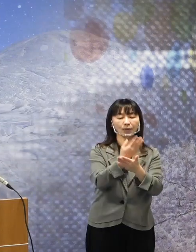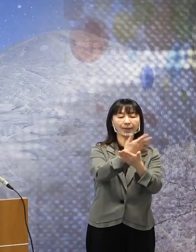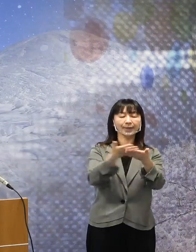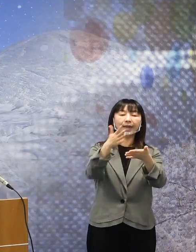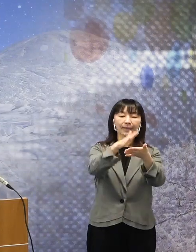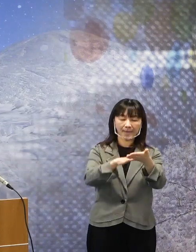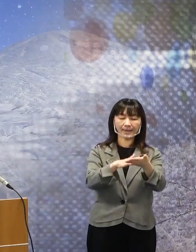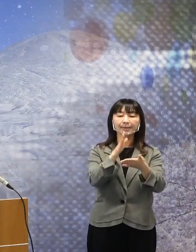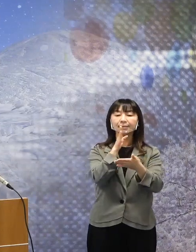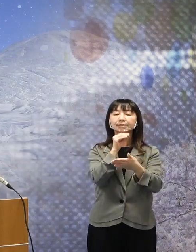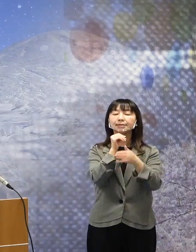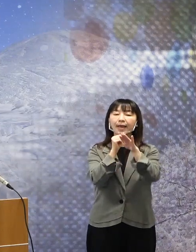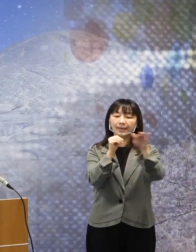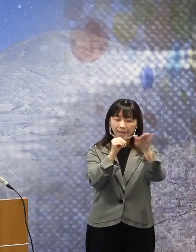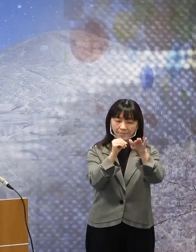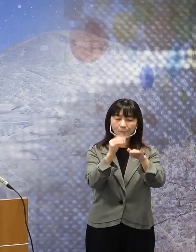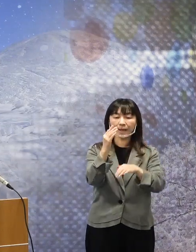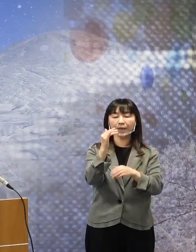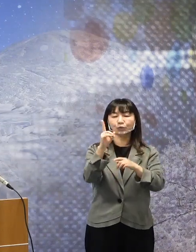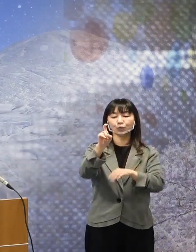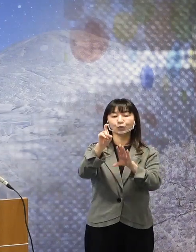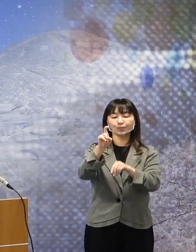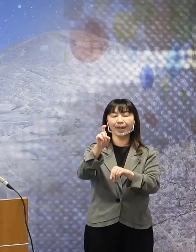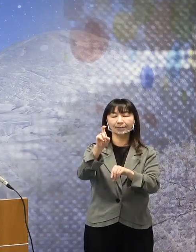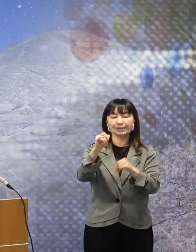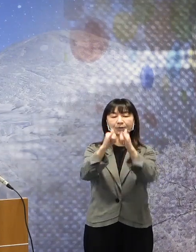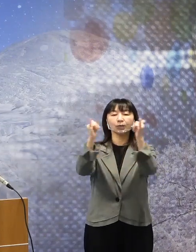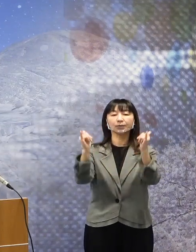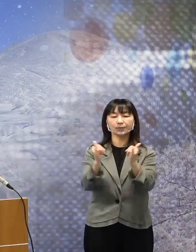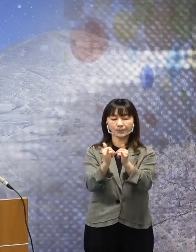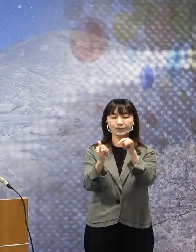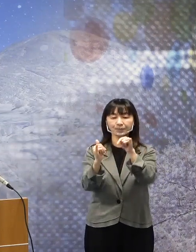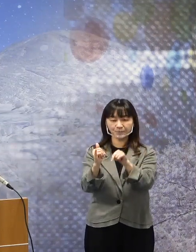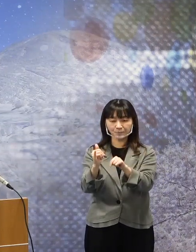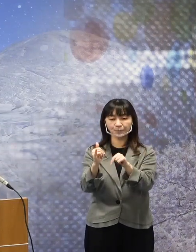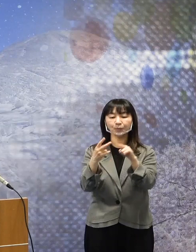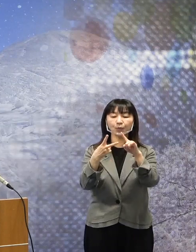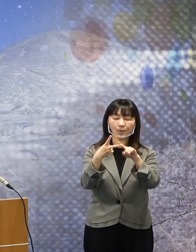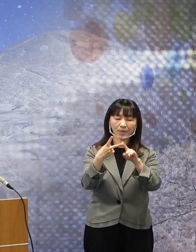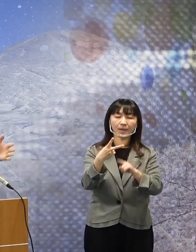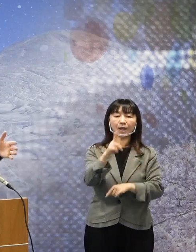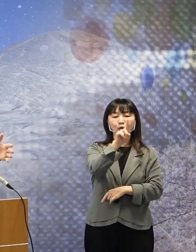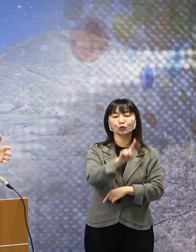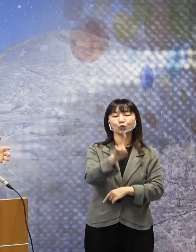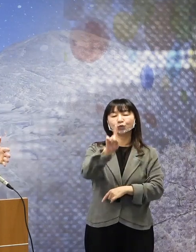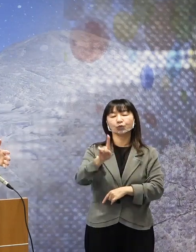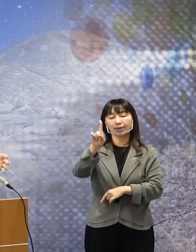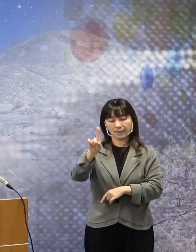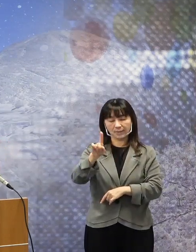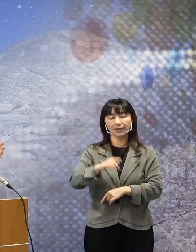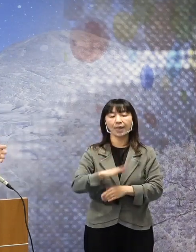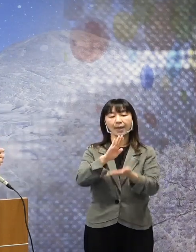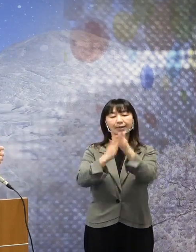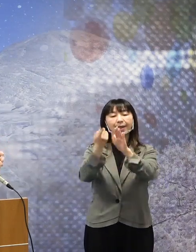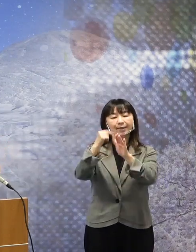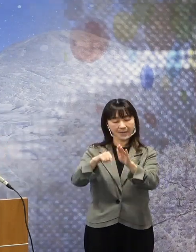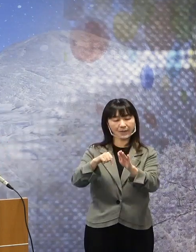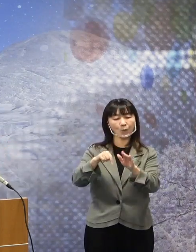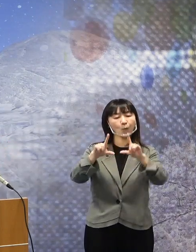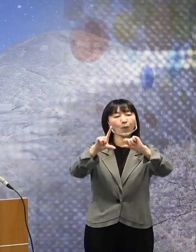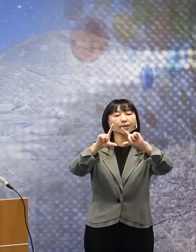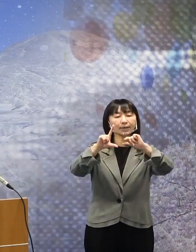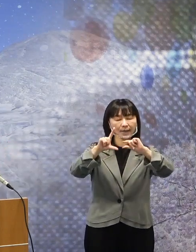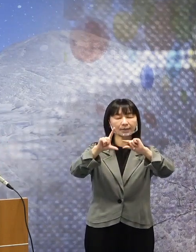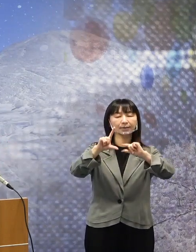とか10万人当たりの人数とか、あとは新規陽性者の、まあ、いわゆる推移ですね、県内シェアというちょっと言葉悪いですけど県